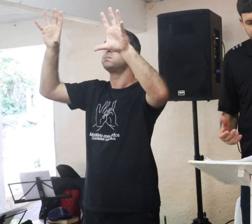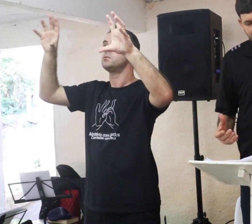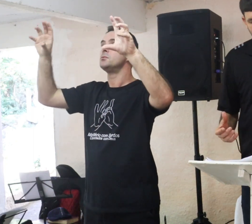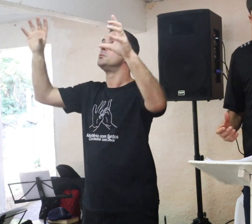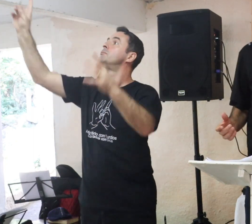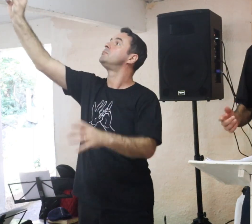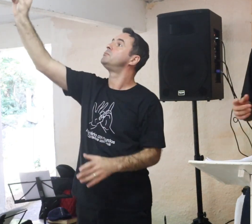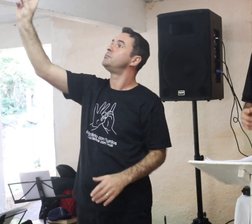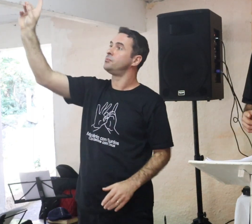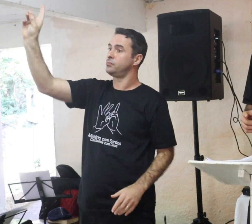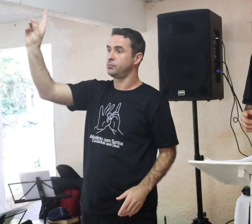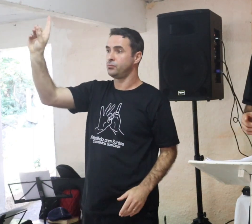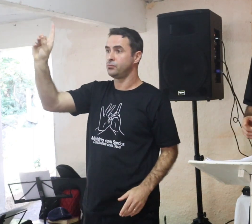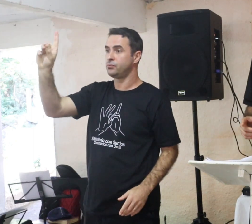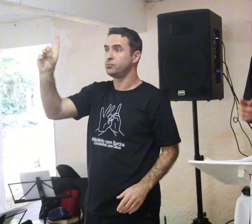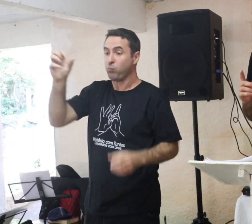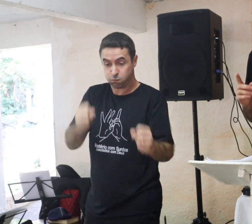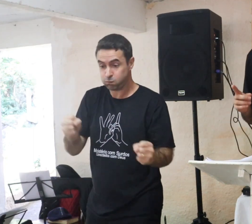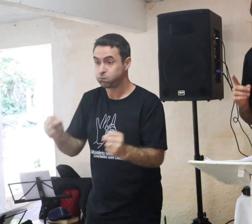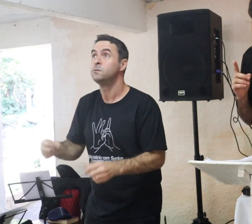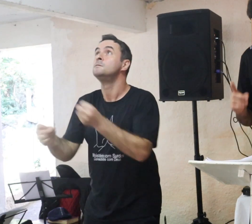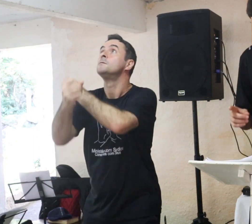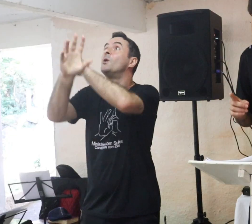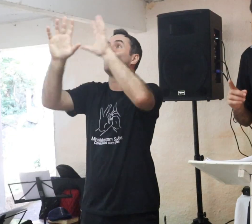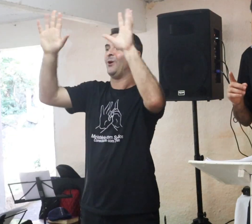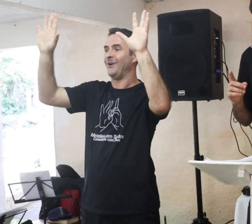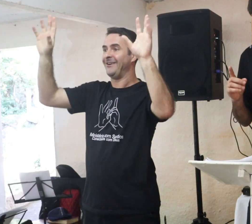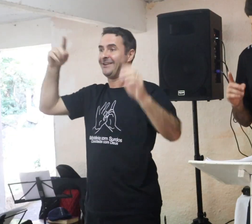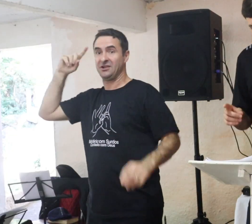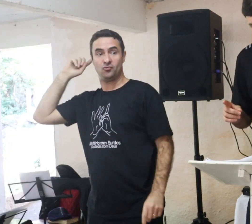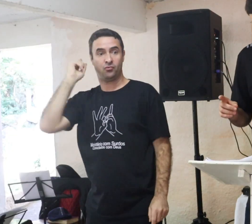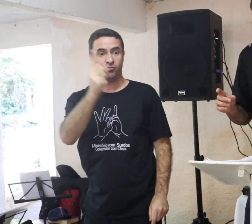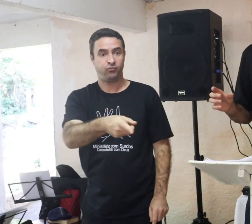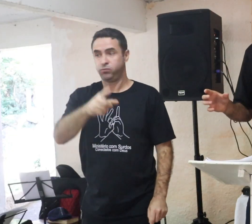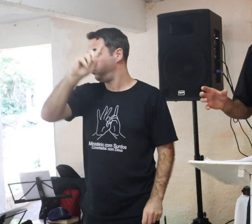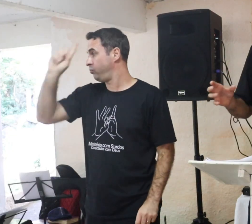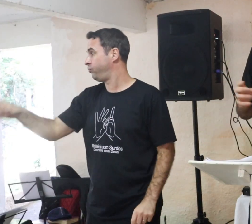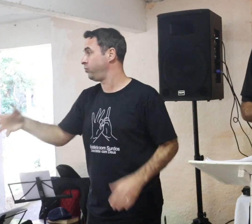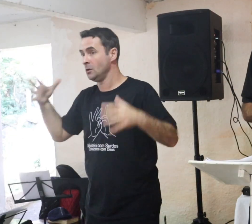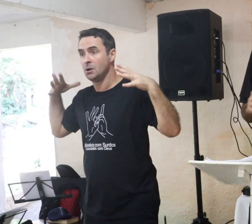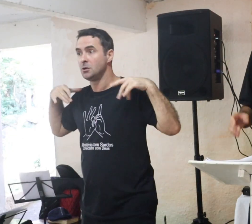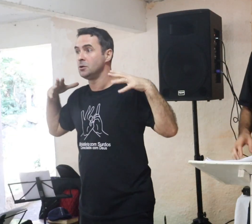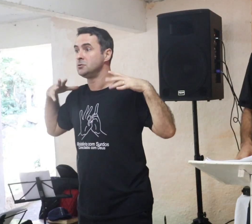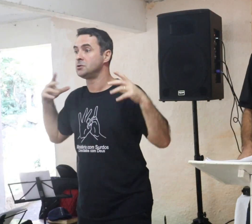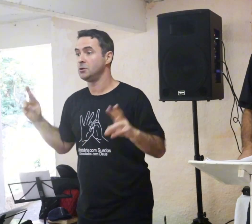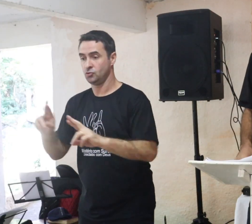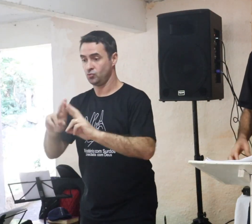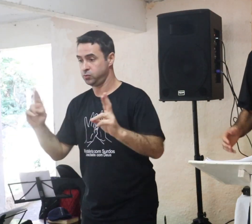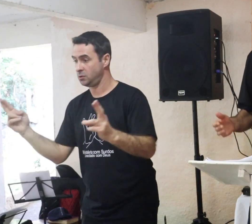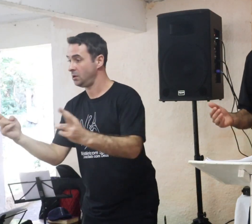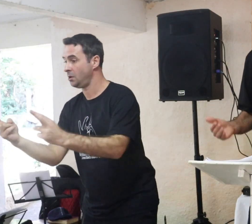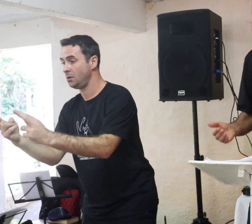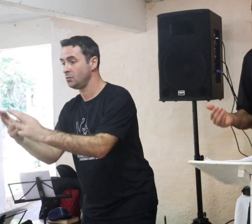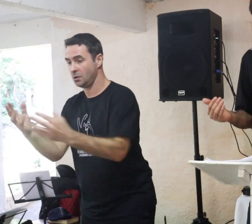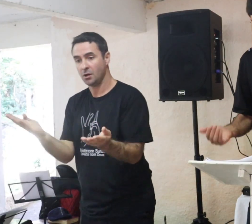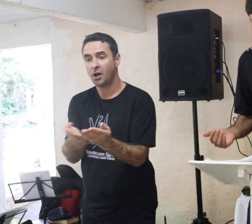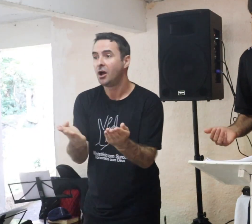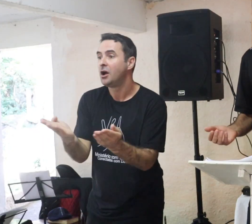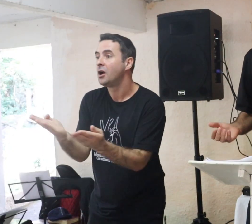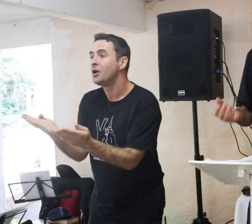E ele enviará os seus anjos e reunirá os seus eleitos dos 4 ventos, dos